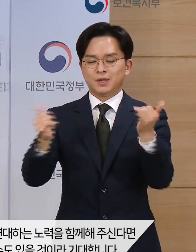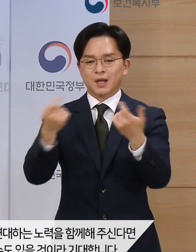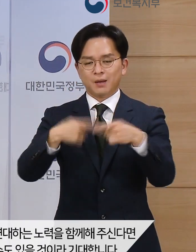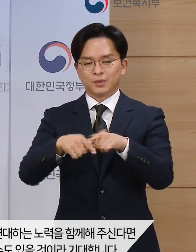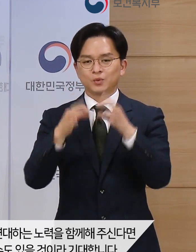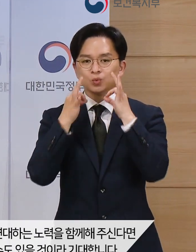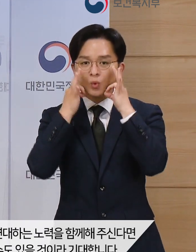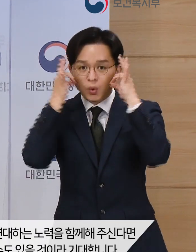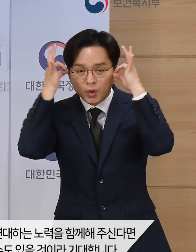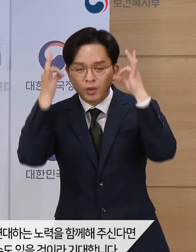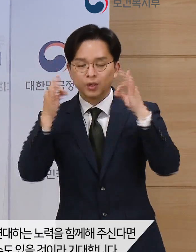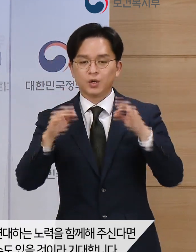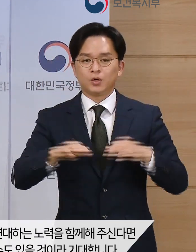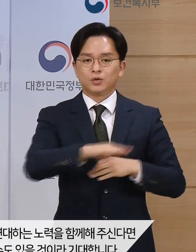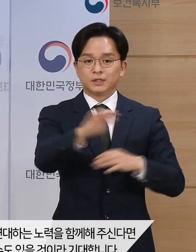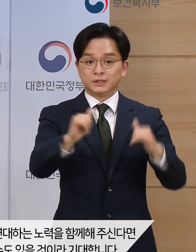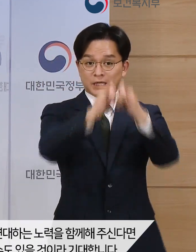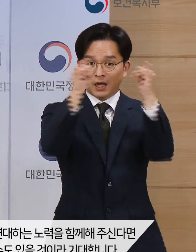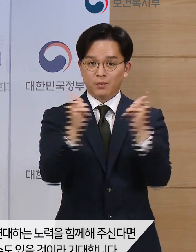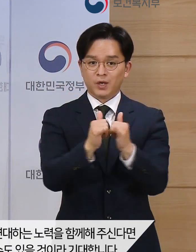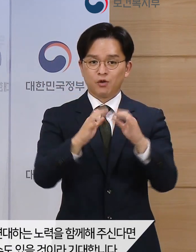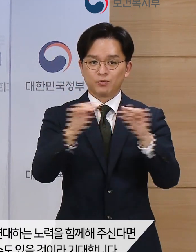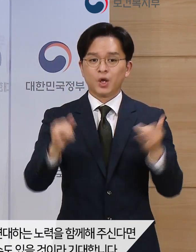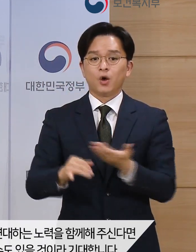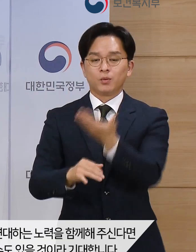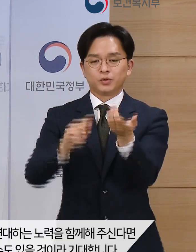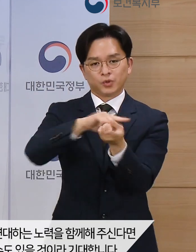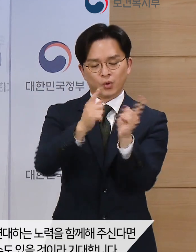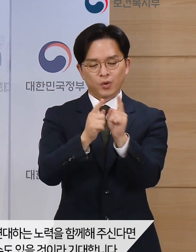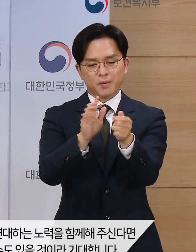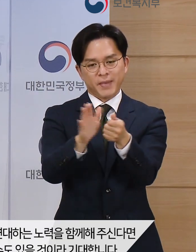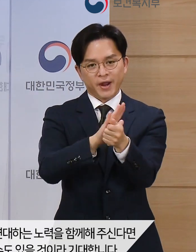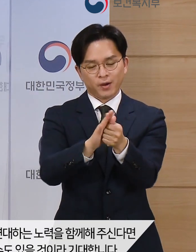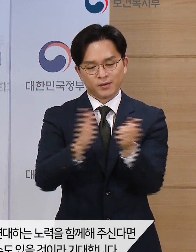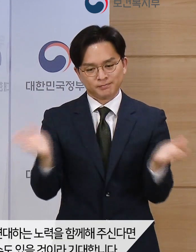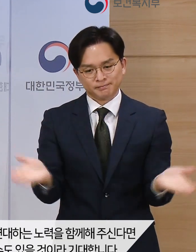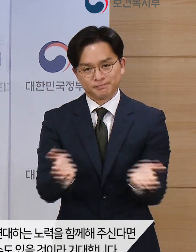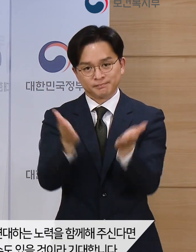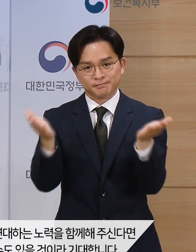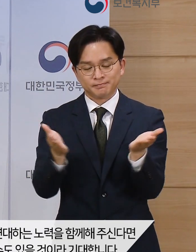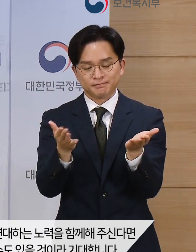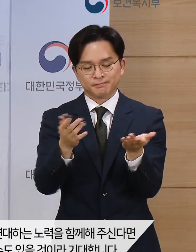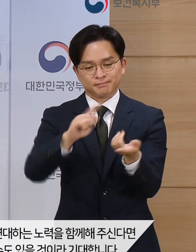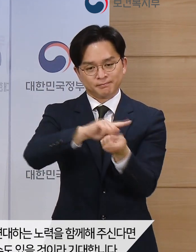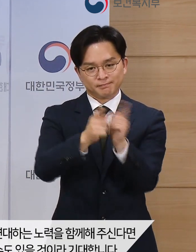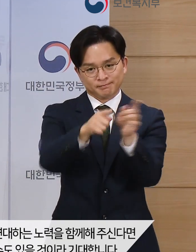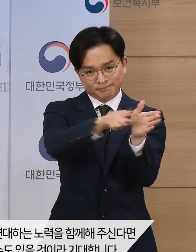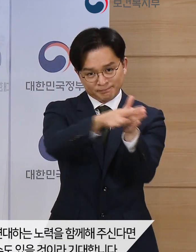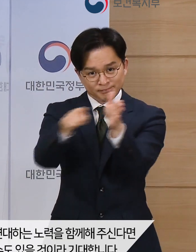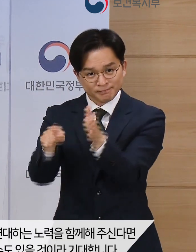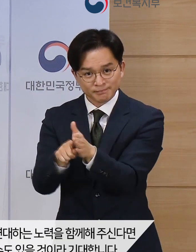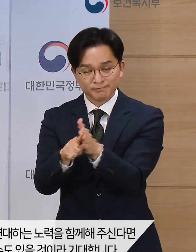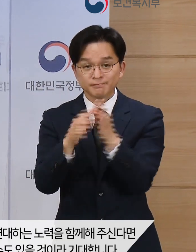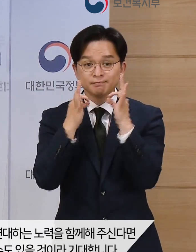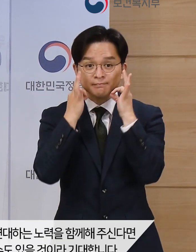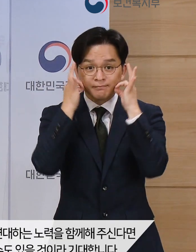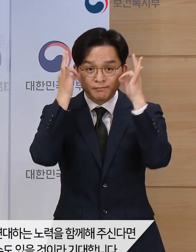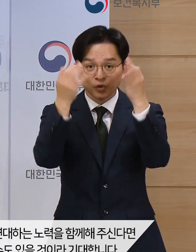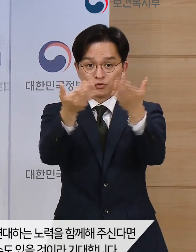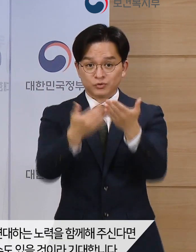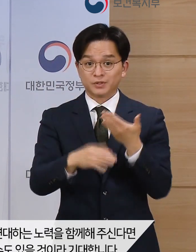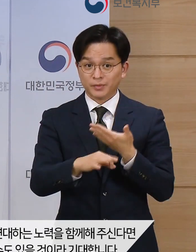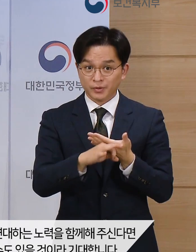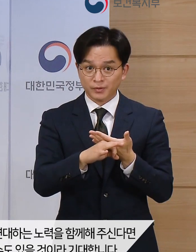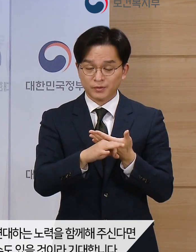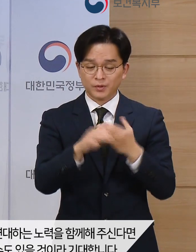함께 우리 사회 모두가 서로 배려하고 연대하는 노력을 함께 해주신다면 코로나19를